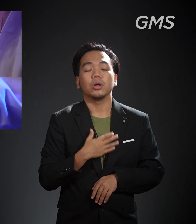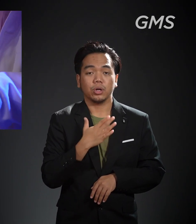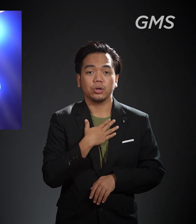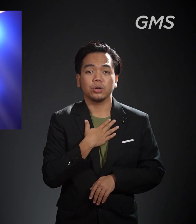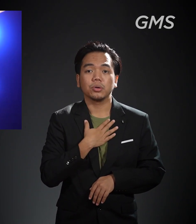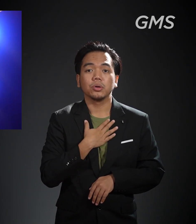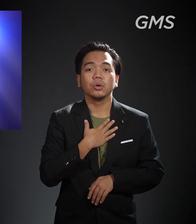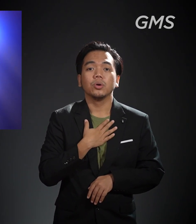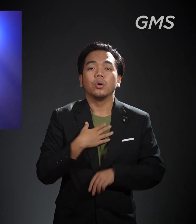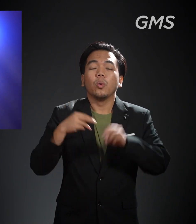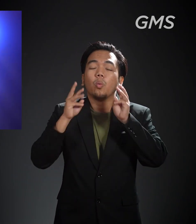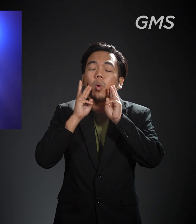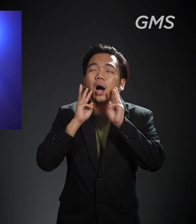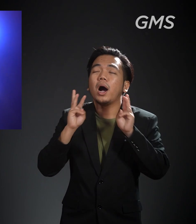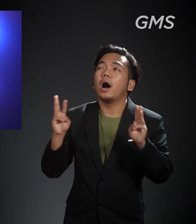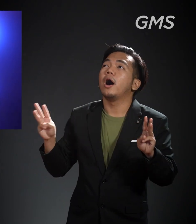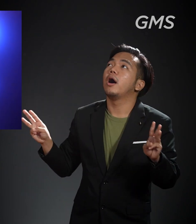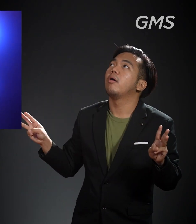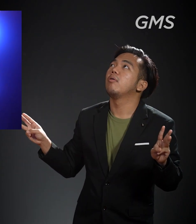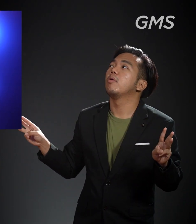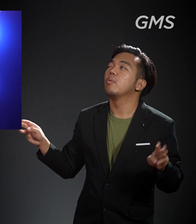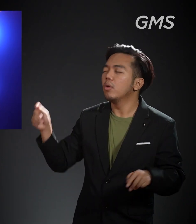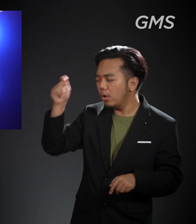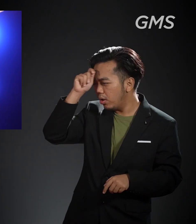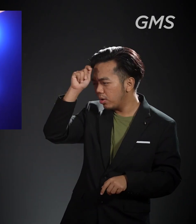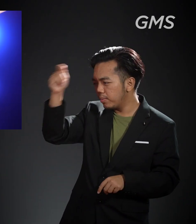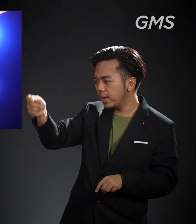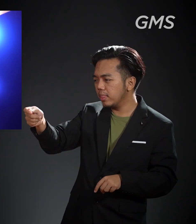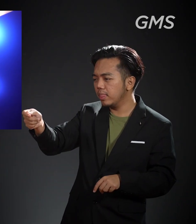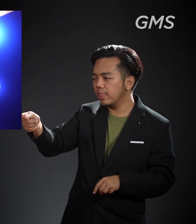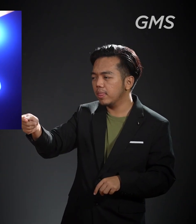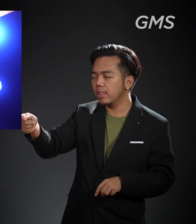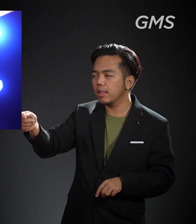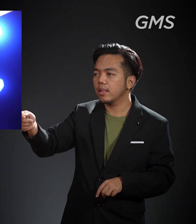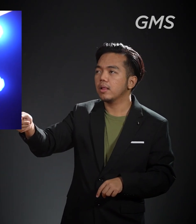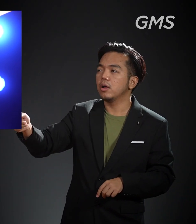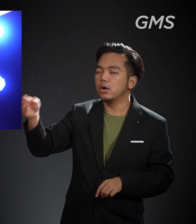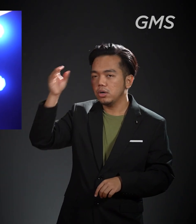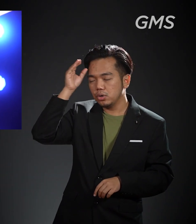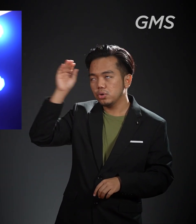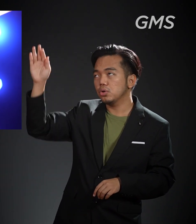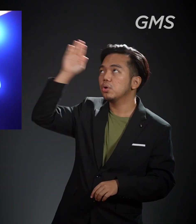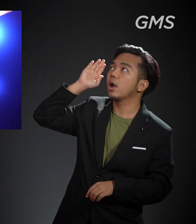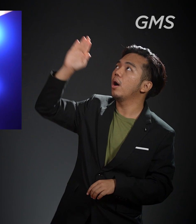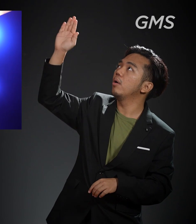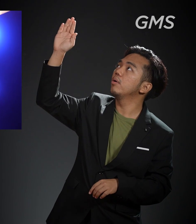Ku kagum hormat akan